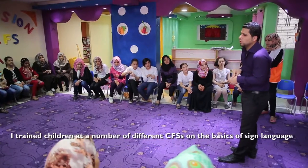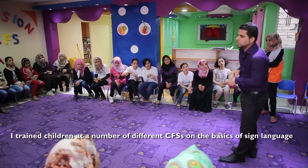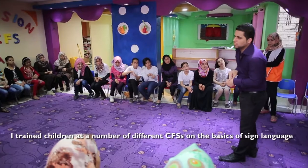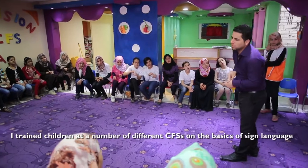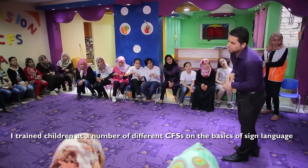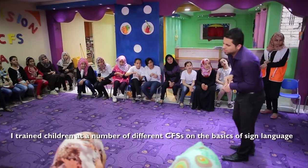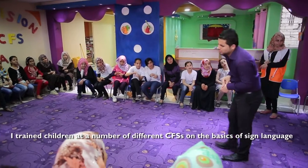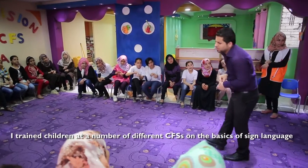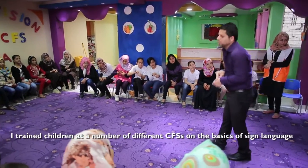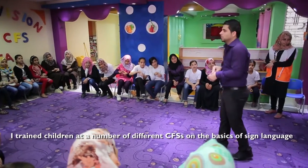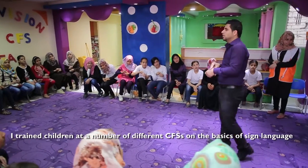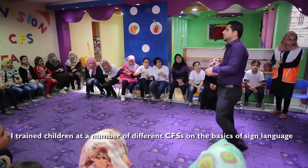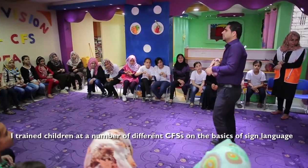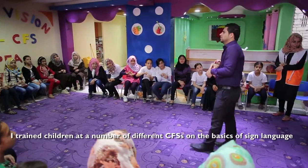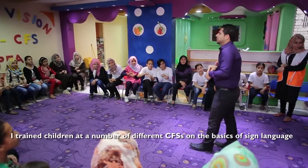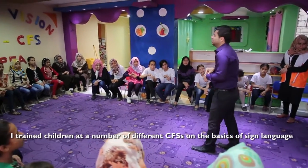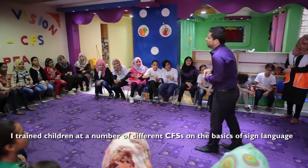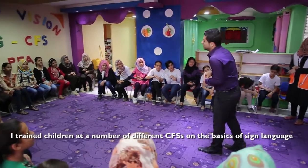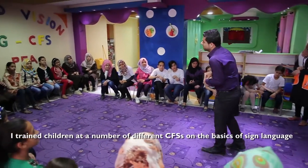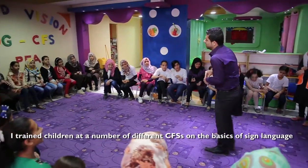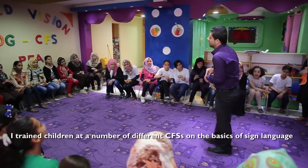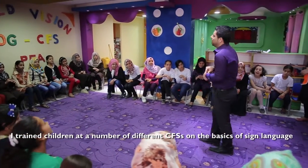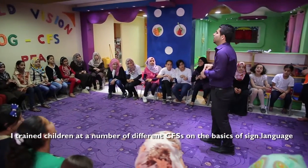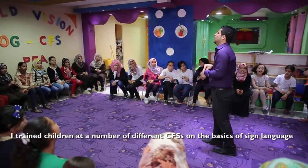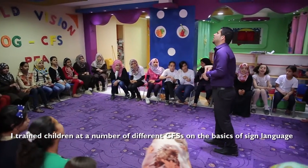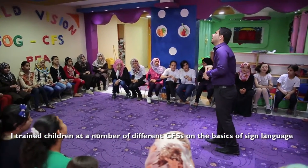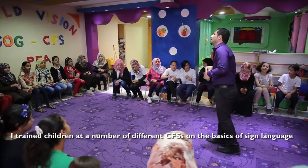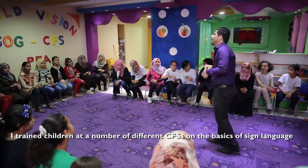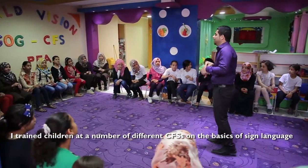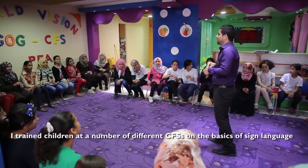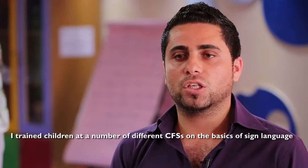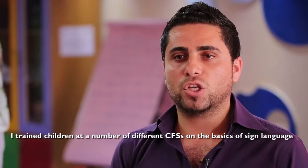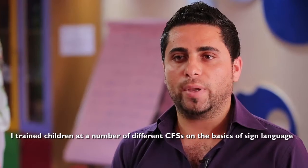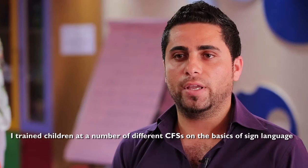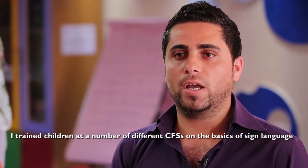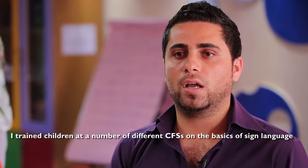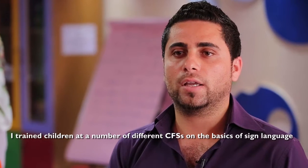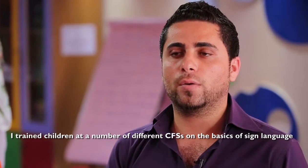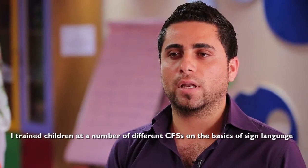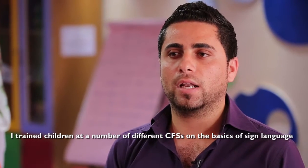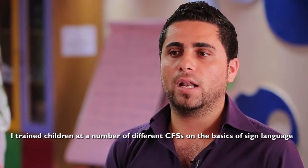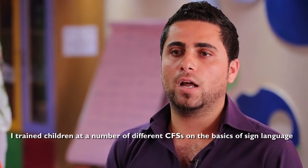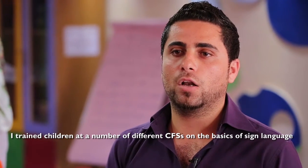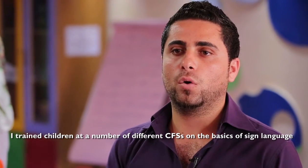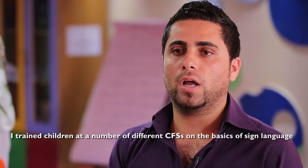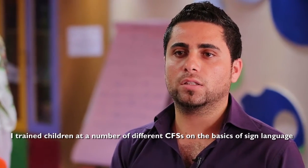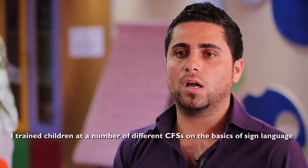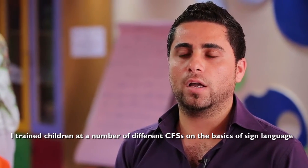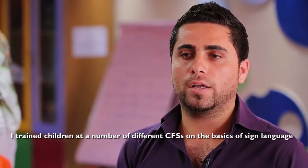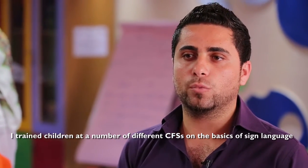دربت في عديد من المؤسسات اللي بتشتغل مع الورد فيجن 11 جمعية، كان من خلالها اللي هو إعطاء